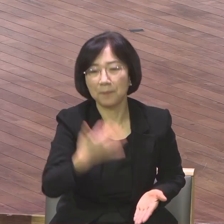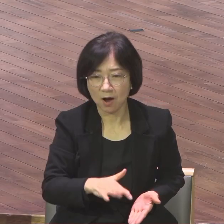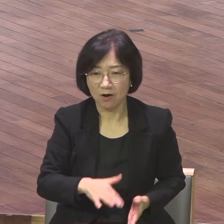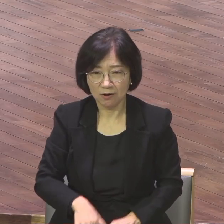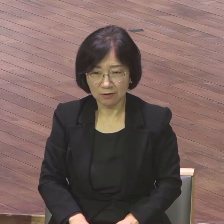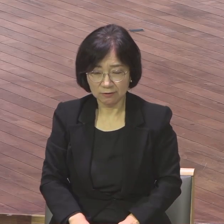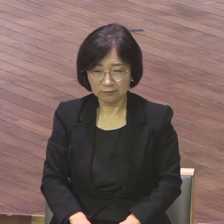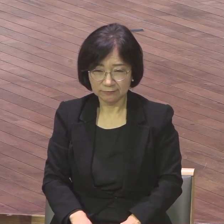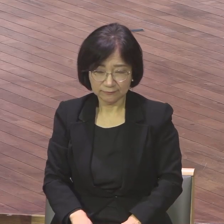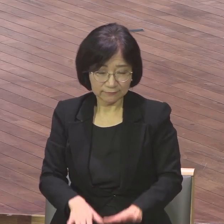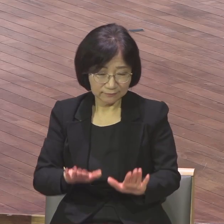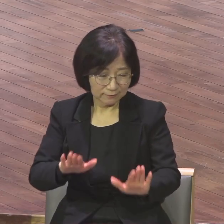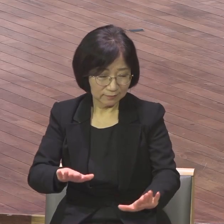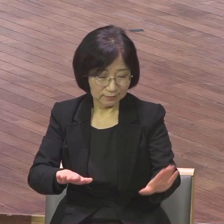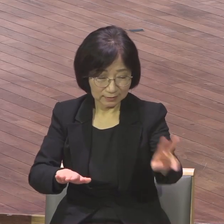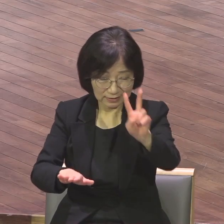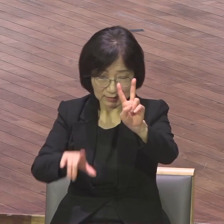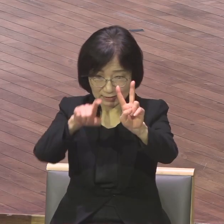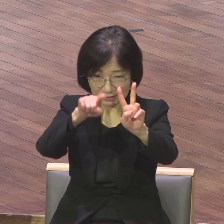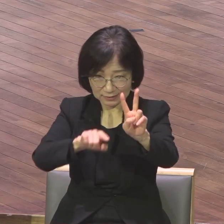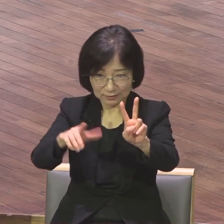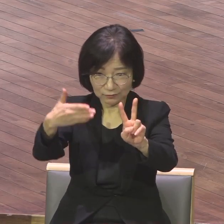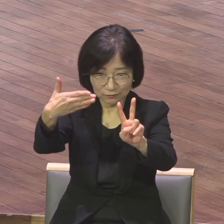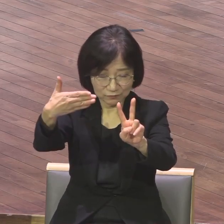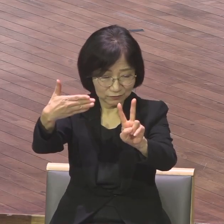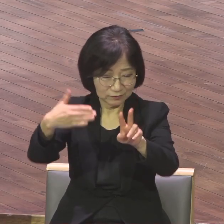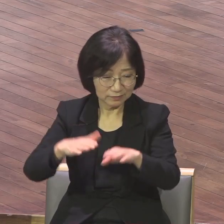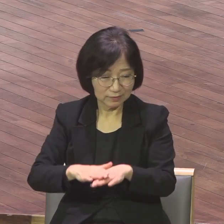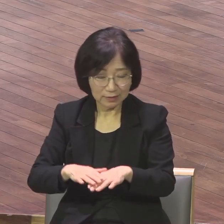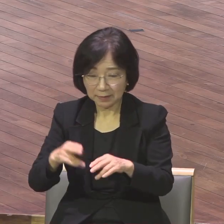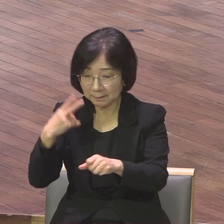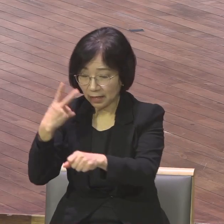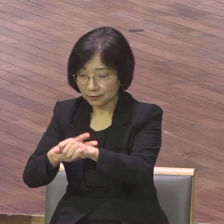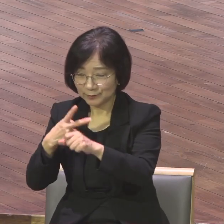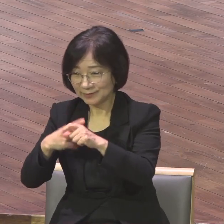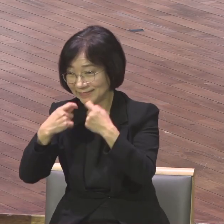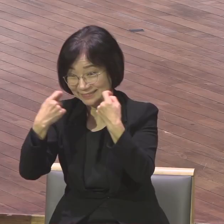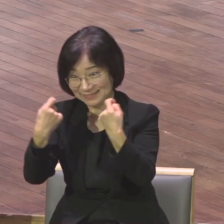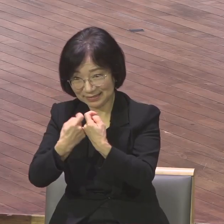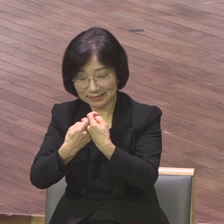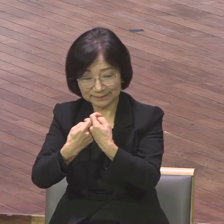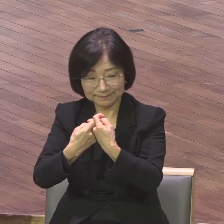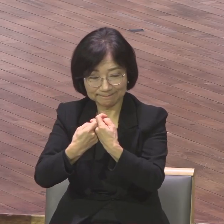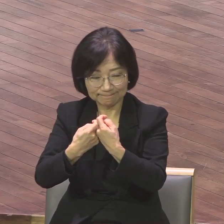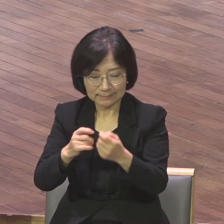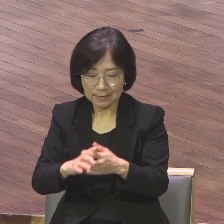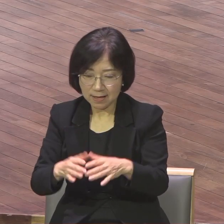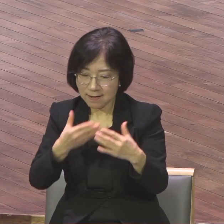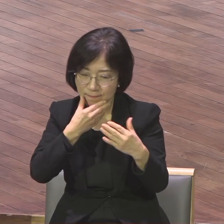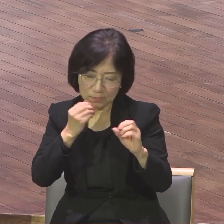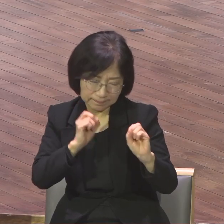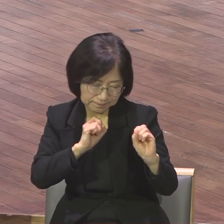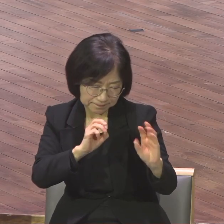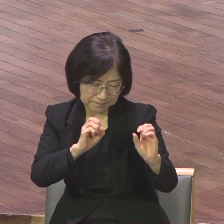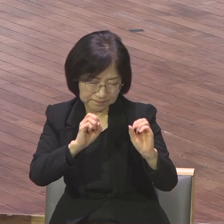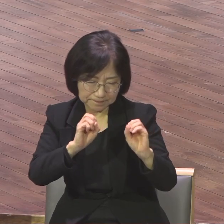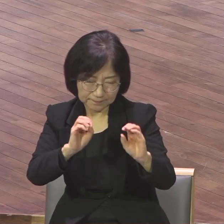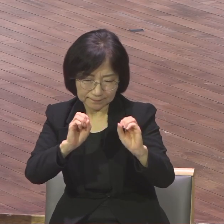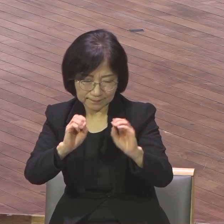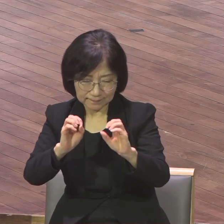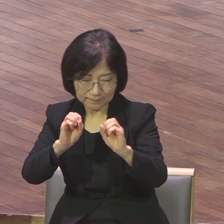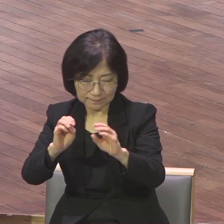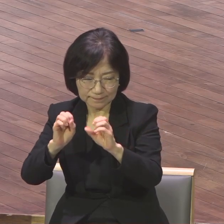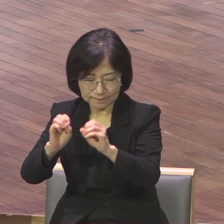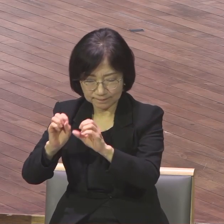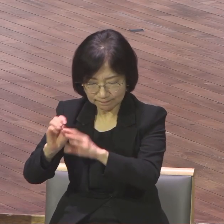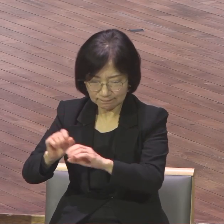것을 강조했습니다. 9절에는 바울팀이 오히려 밤낮으로 일하면서 하나님의 복음을 전파하려고